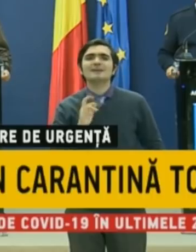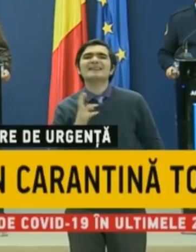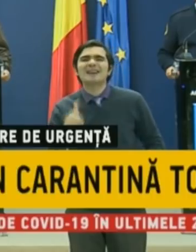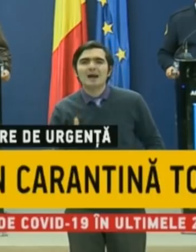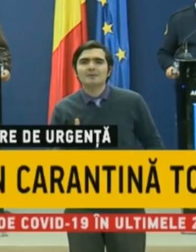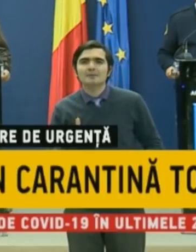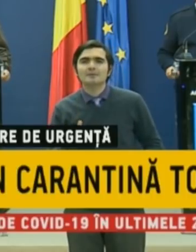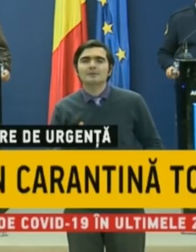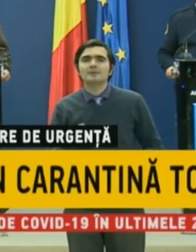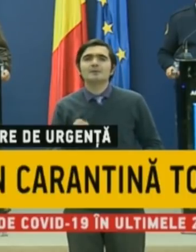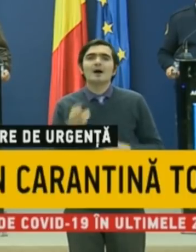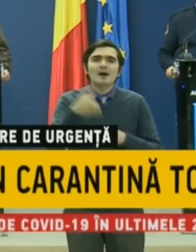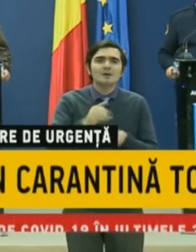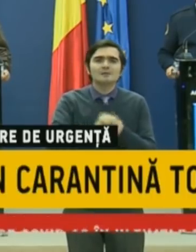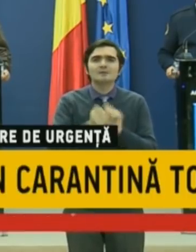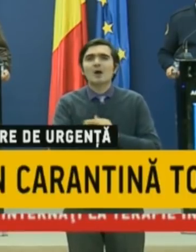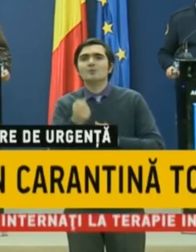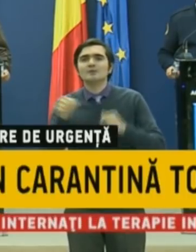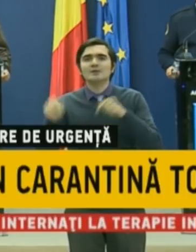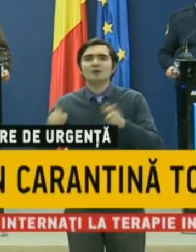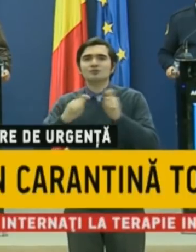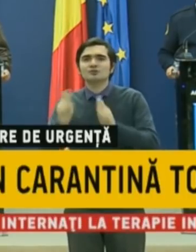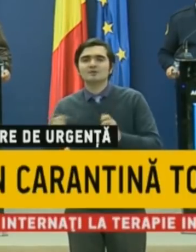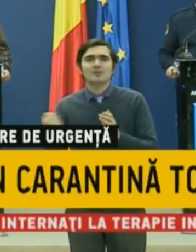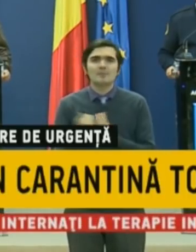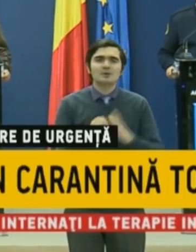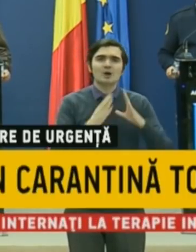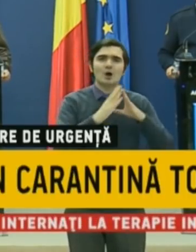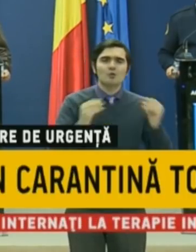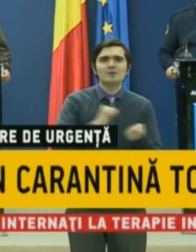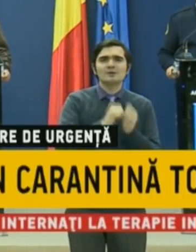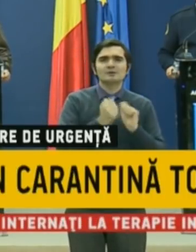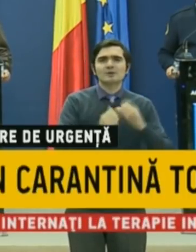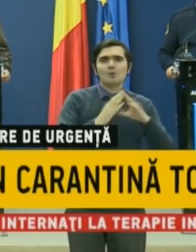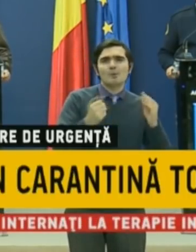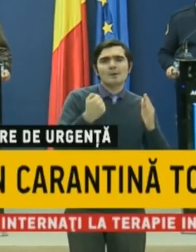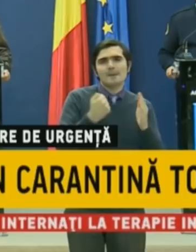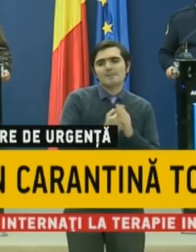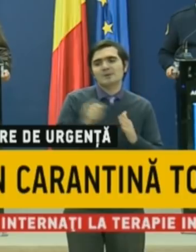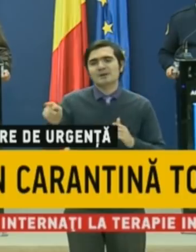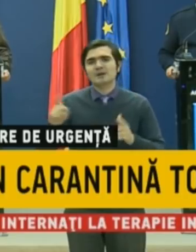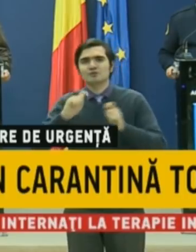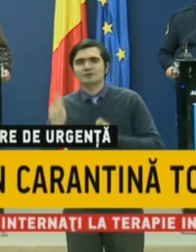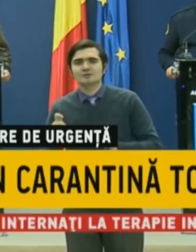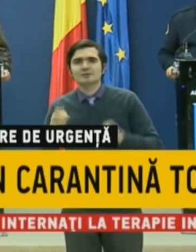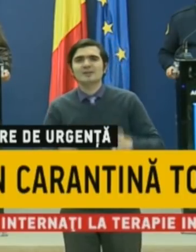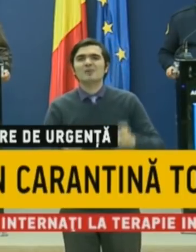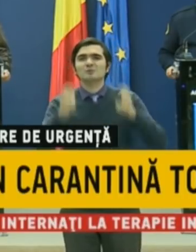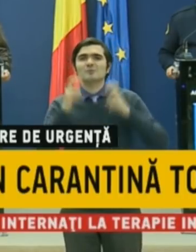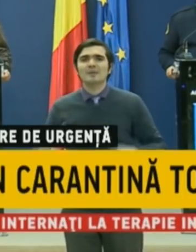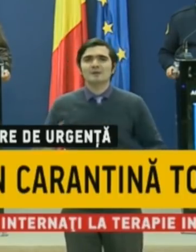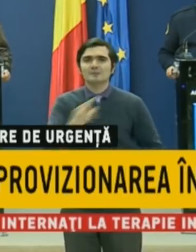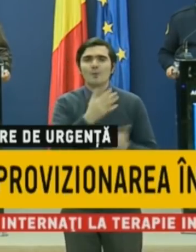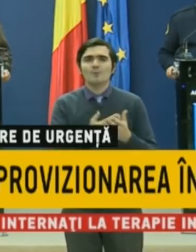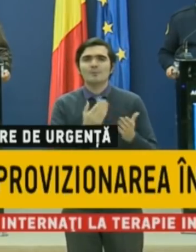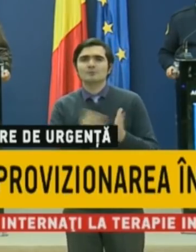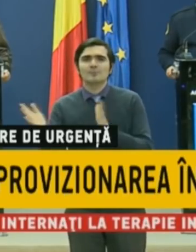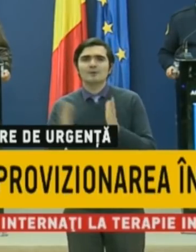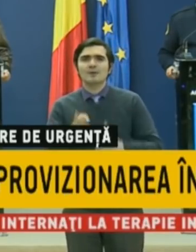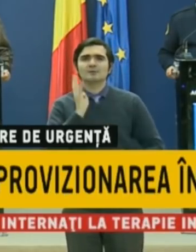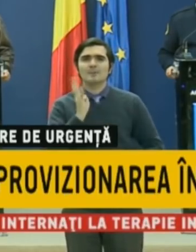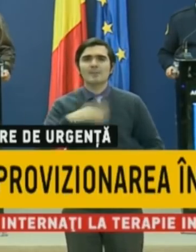în și din aceste țări, către România sau spre aceste țări, pentru o perioadă de 14